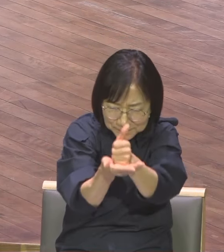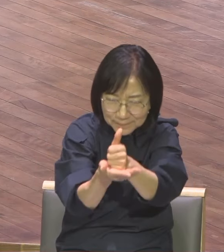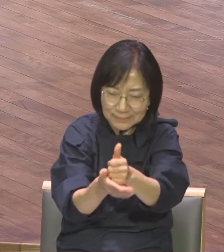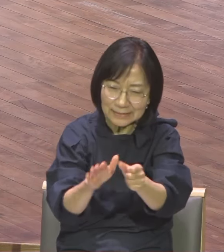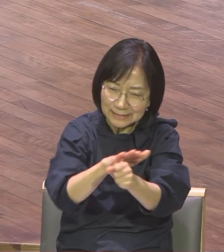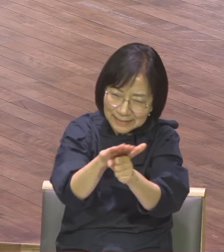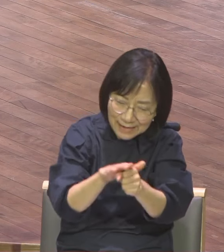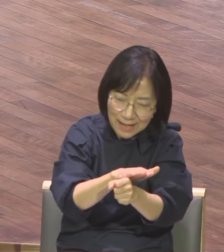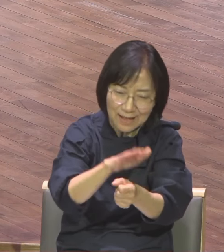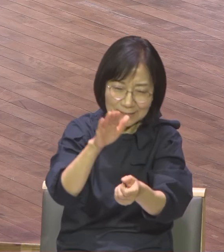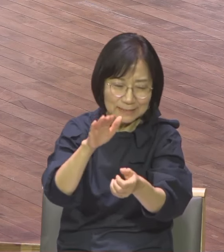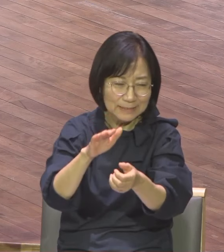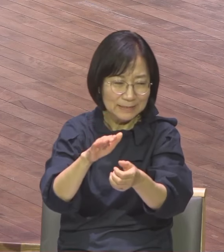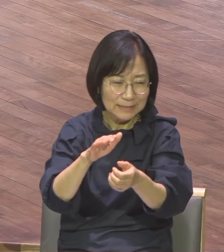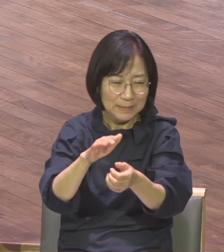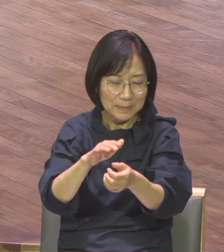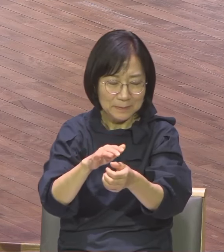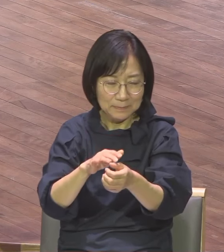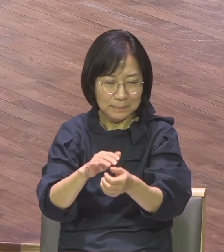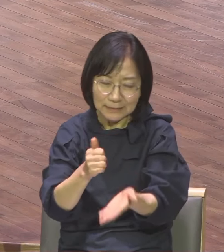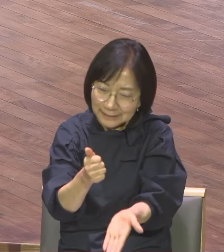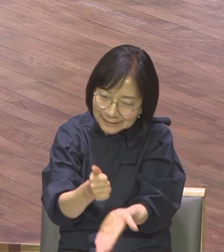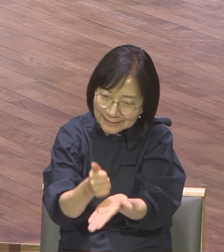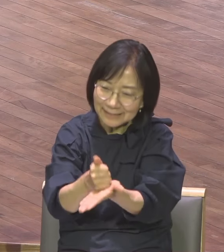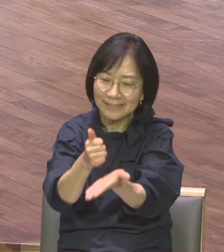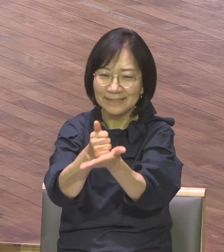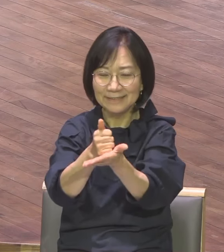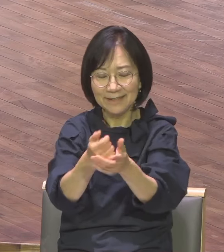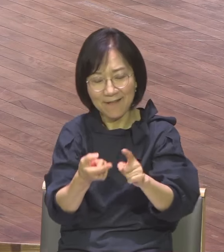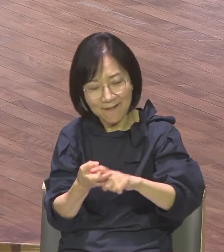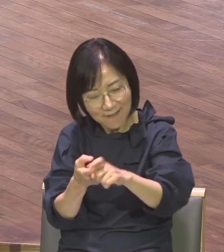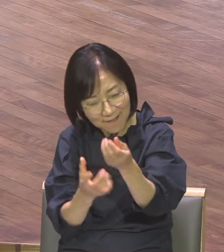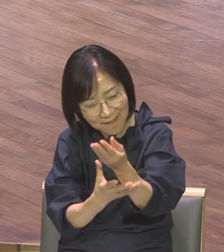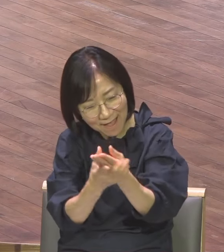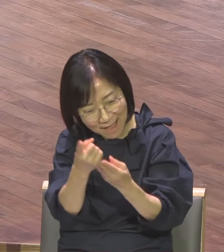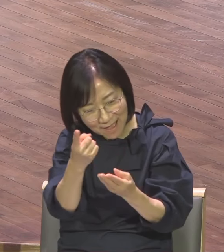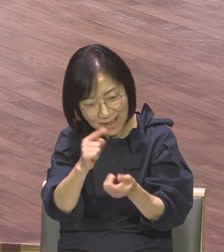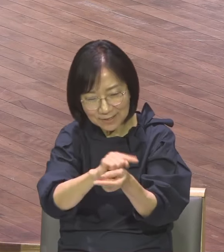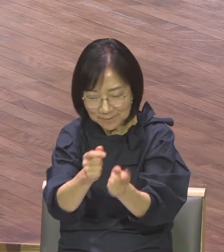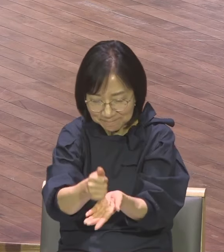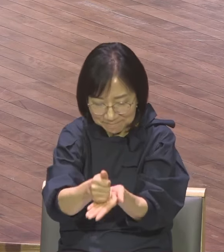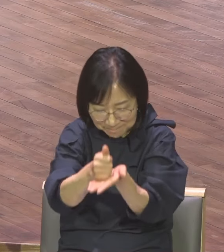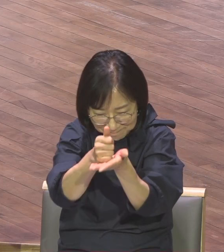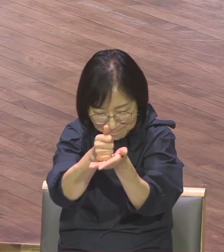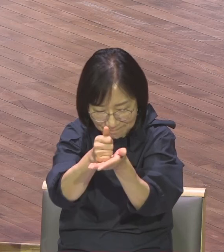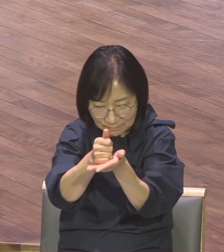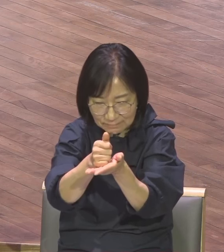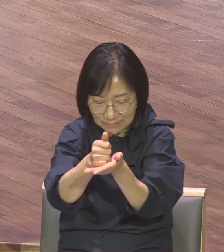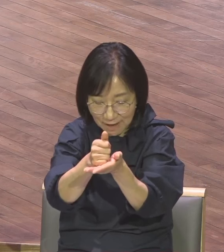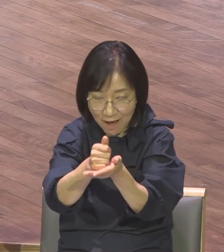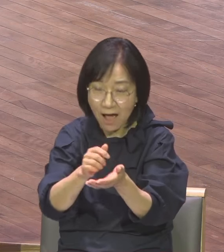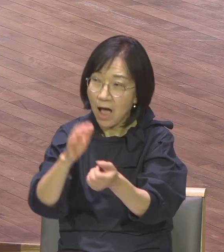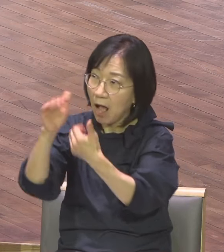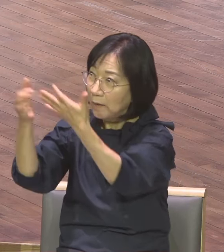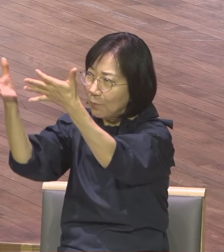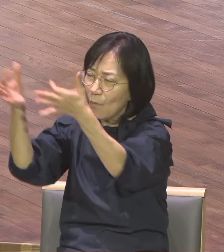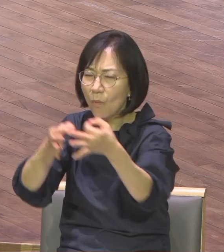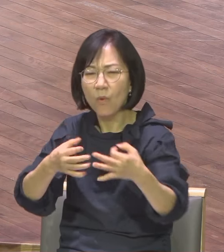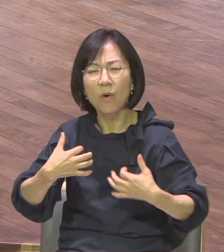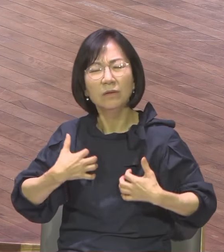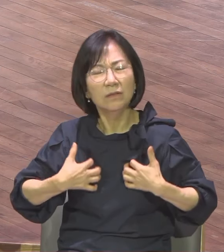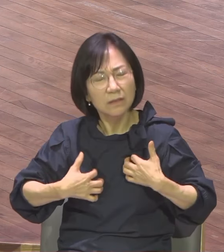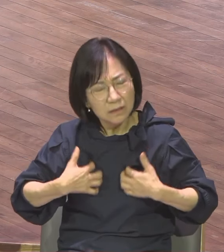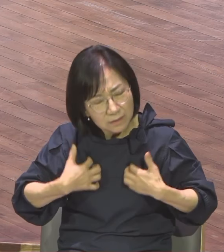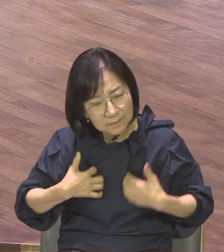내가 영계 보면 마음이 시원하다. 참 그렇게 서로 사랑하고 서로 존경하고 시기 다툼이 없이 그렇게 서로